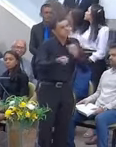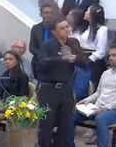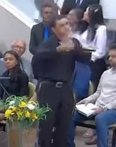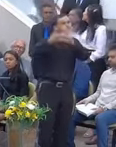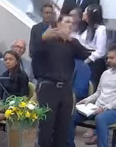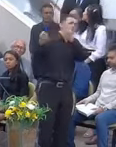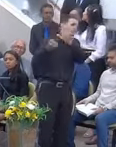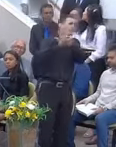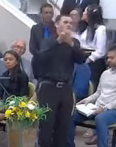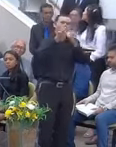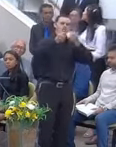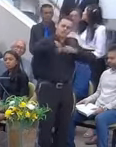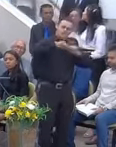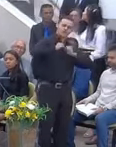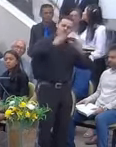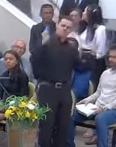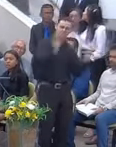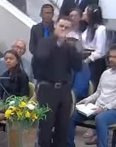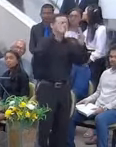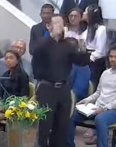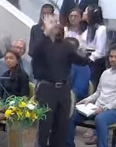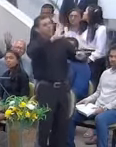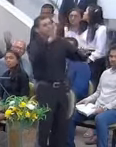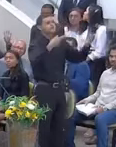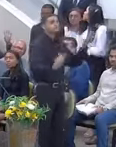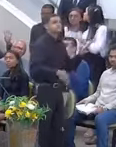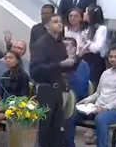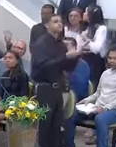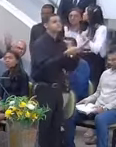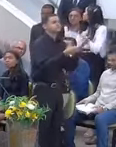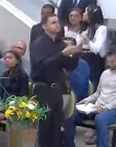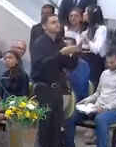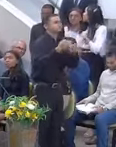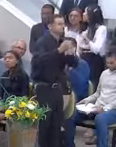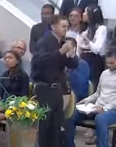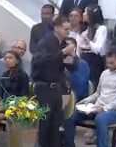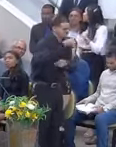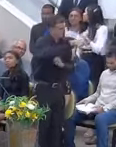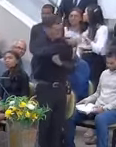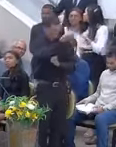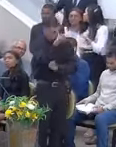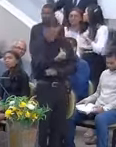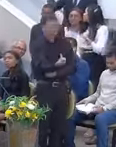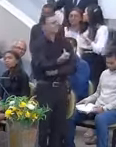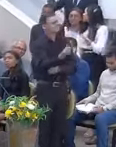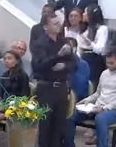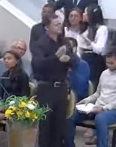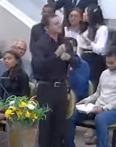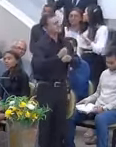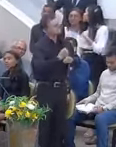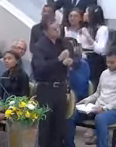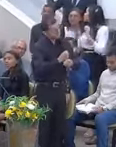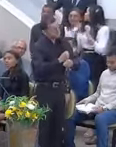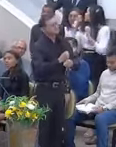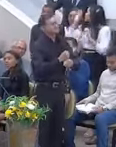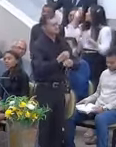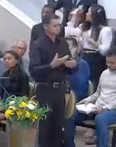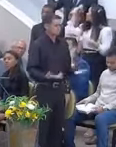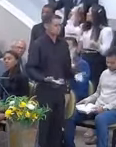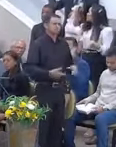a vitória é nossa. Cadê a igreja de Timon? 76 anos.